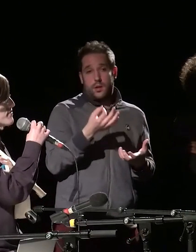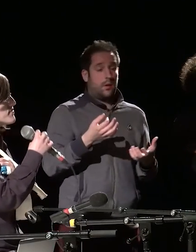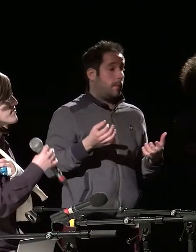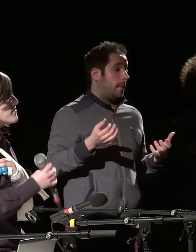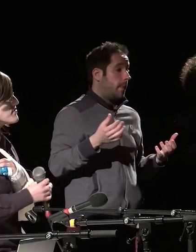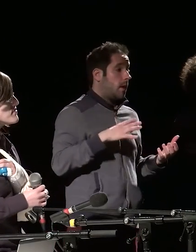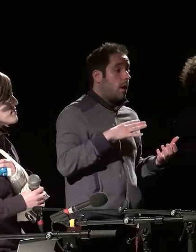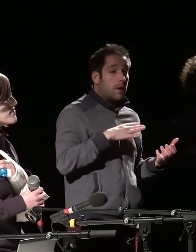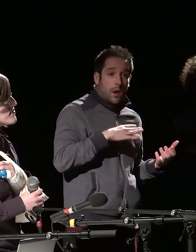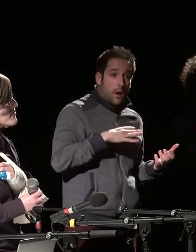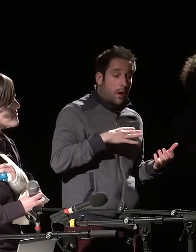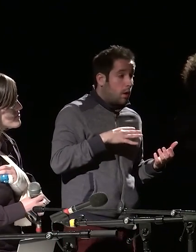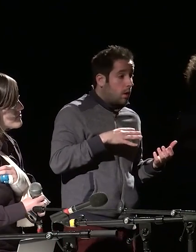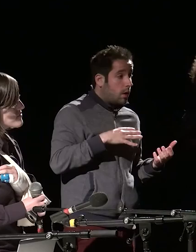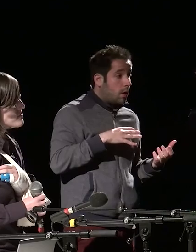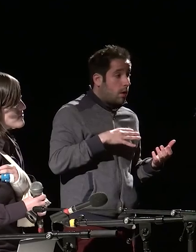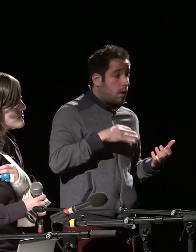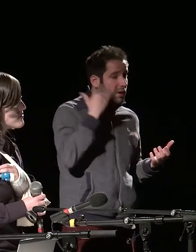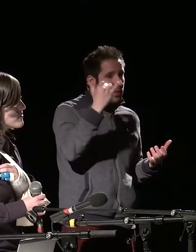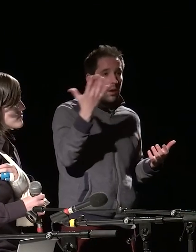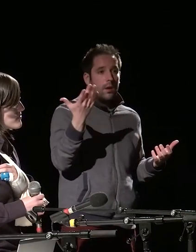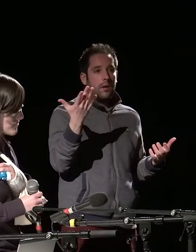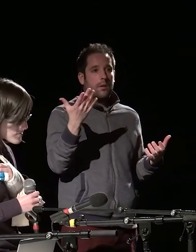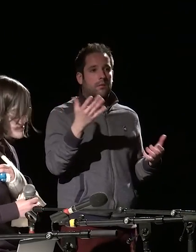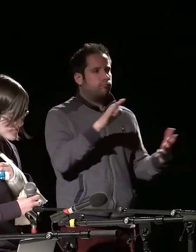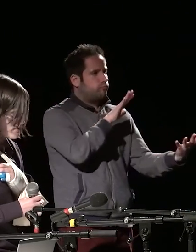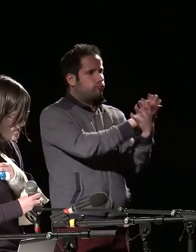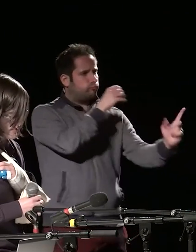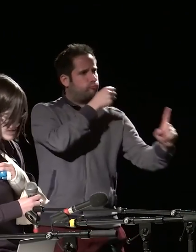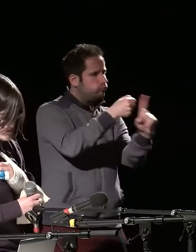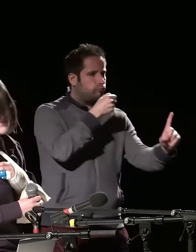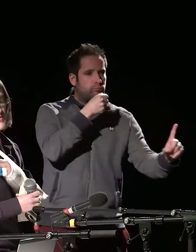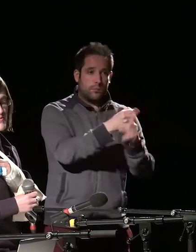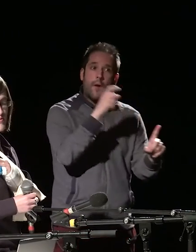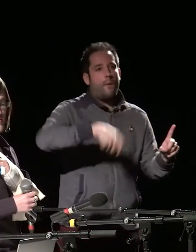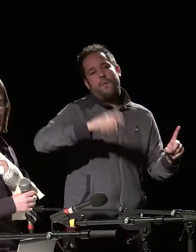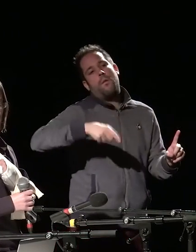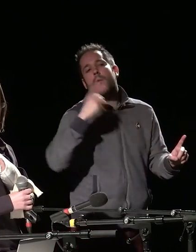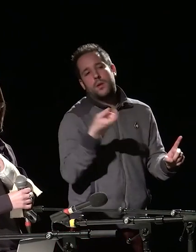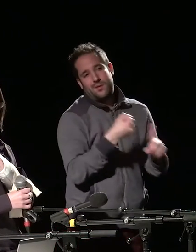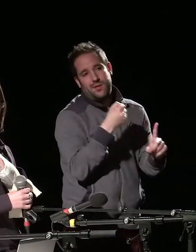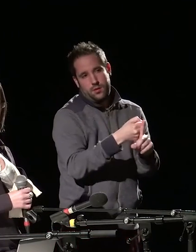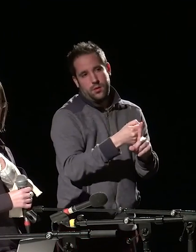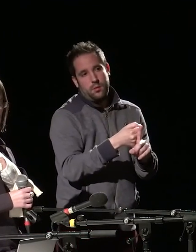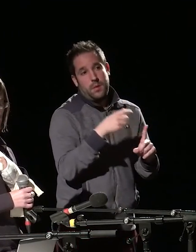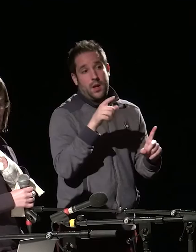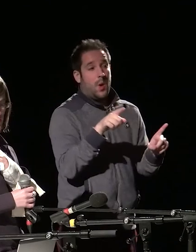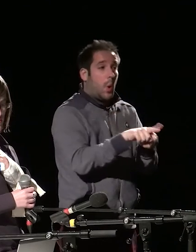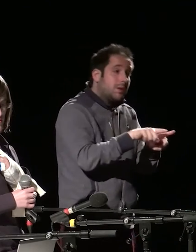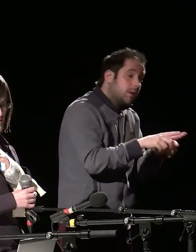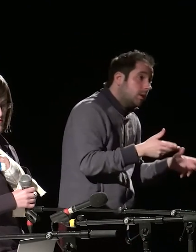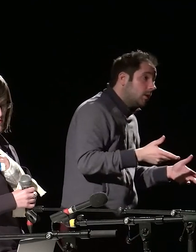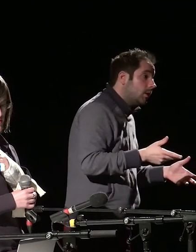qu'on, il y a cette idée de combat et de confrontation, parce que, effectivement, elle doit avoir lieu, mais on peut aussi